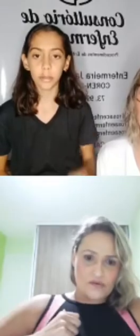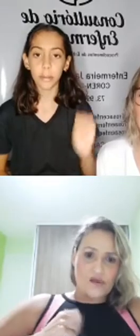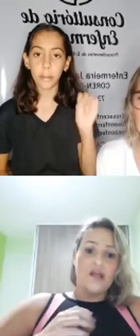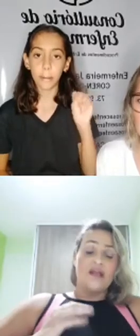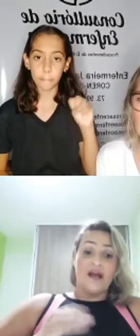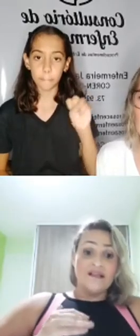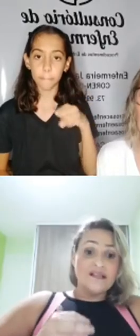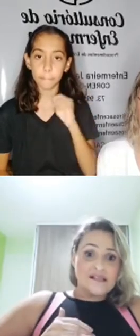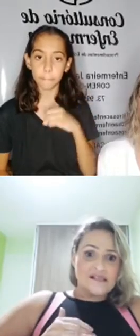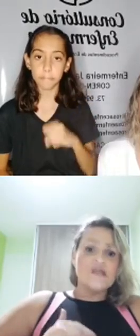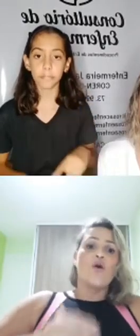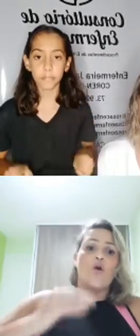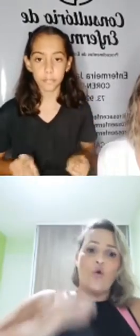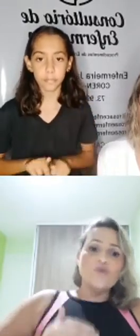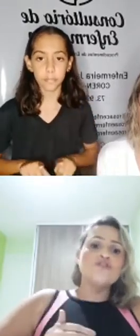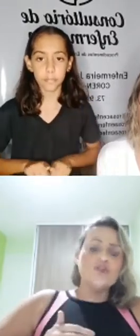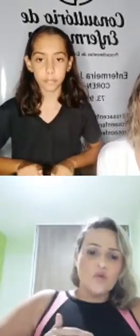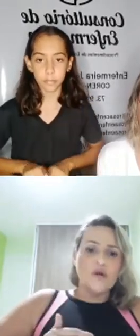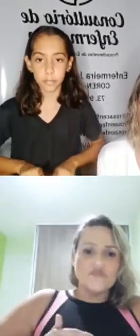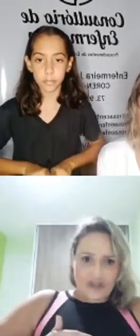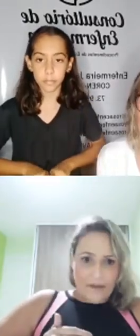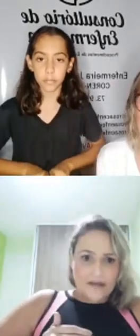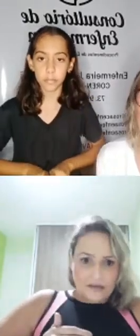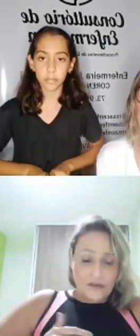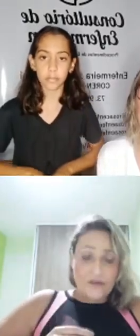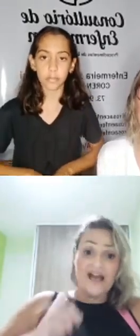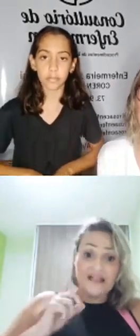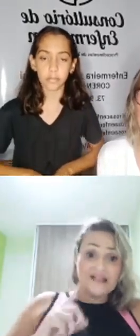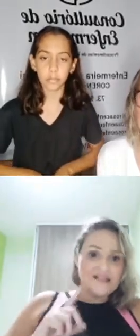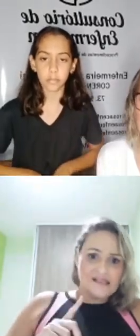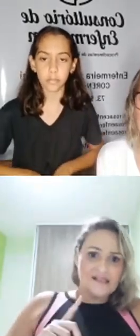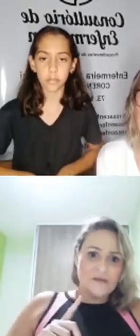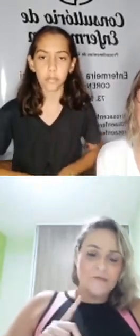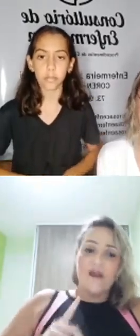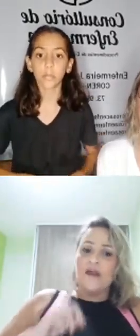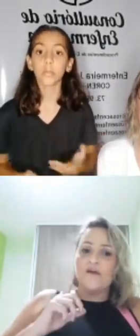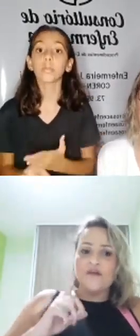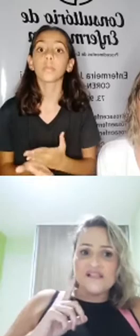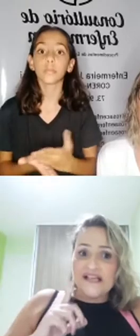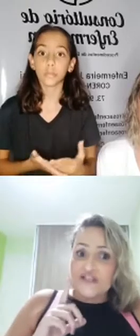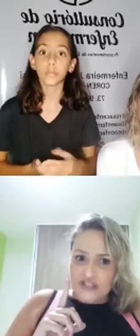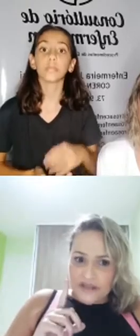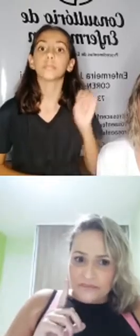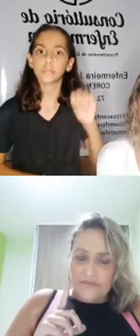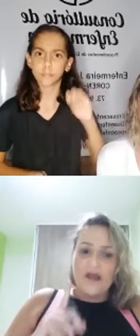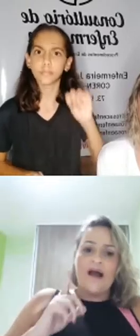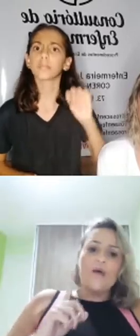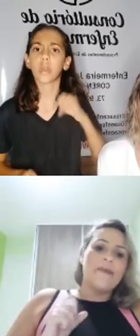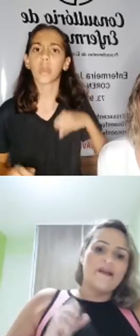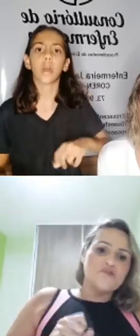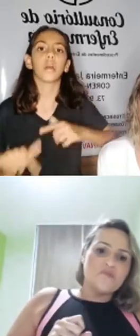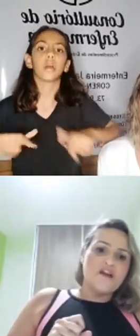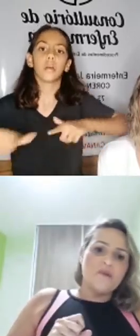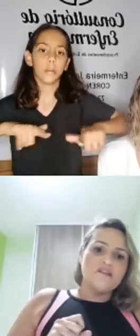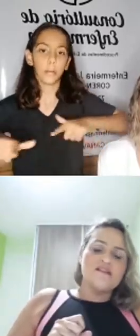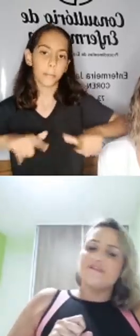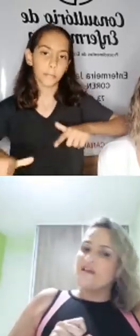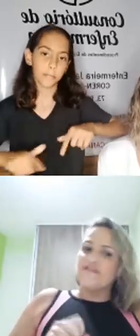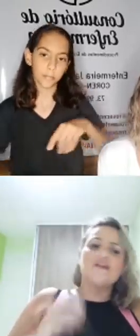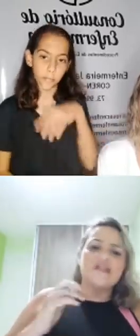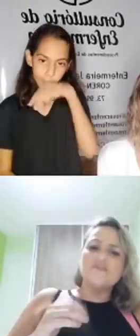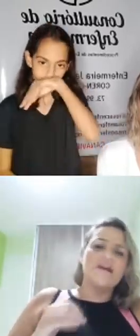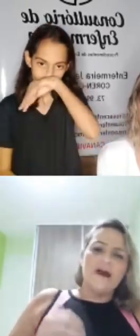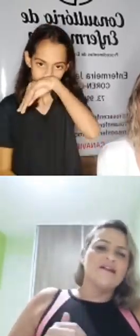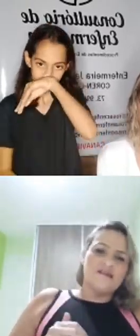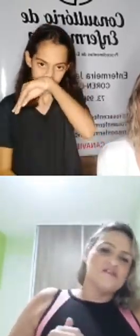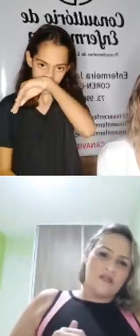isso. E ainda assim continuamos trabalhando. E ainda assim eu não cedi ao apelo de minha mãe, dizer assim, minha filha,